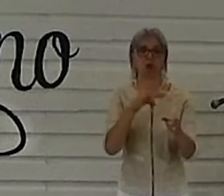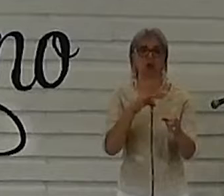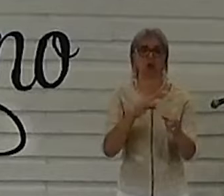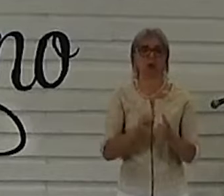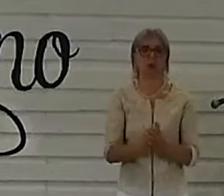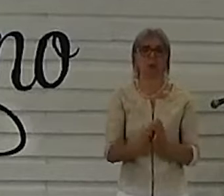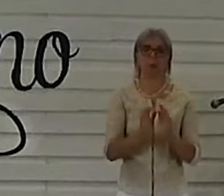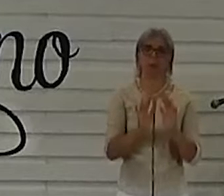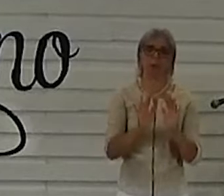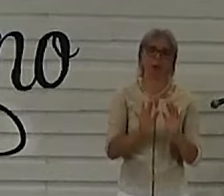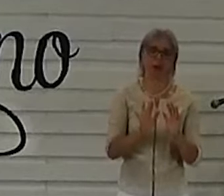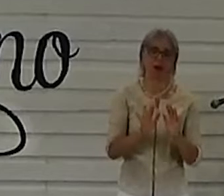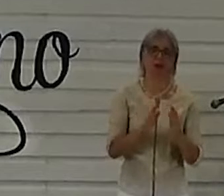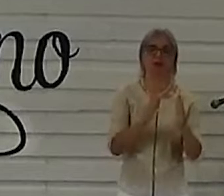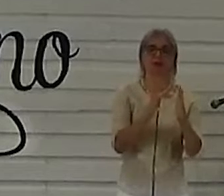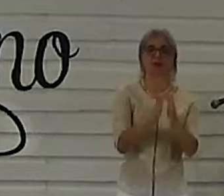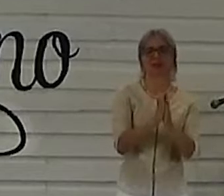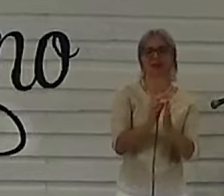La Chiesa di Gesù Cristo